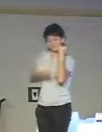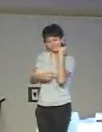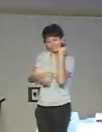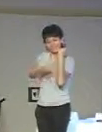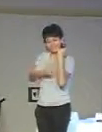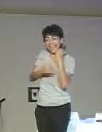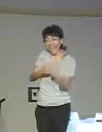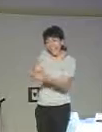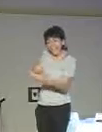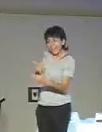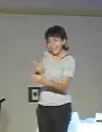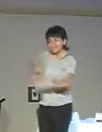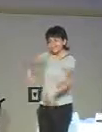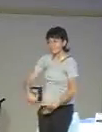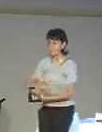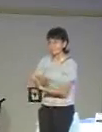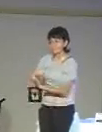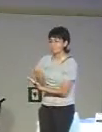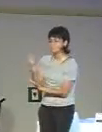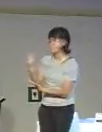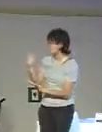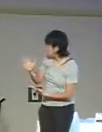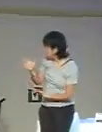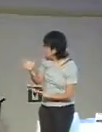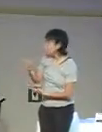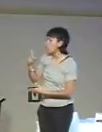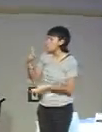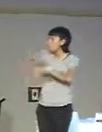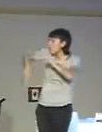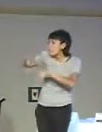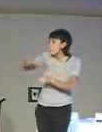el año de diagnóstico,